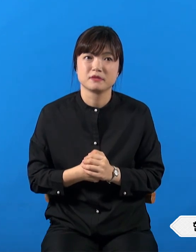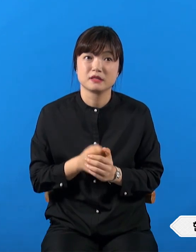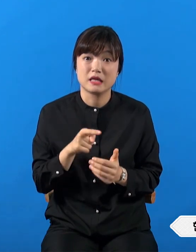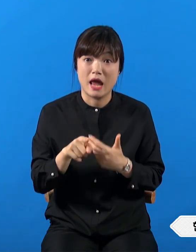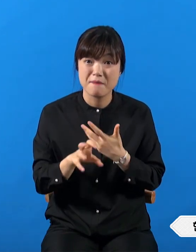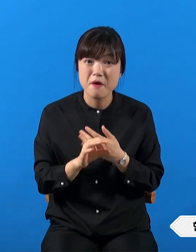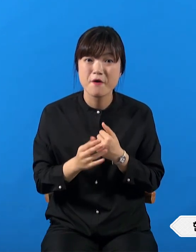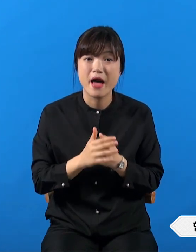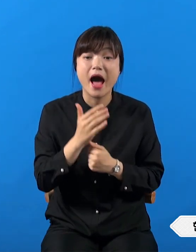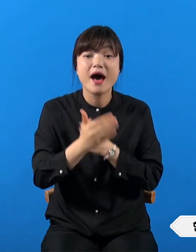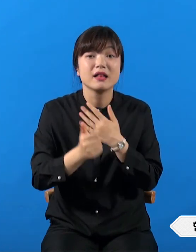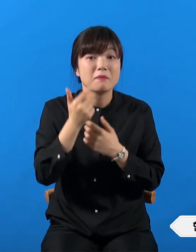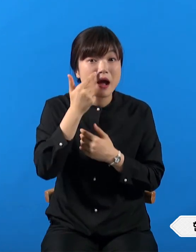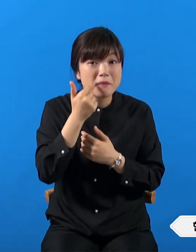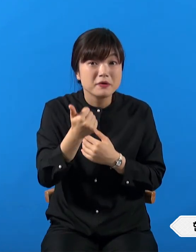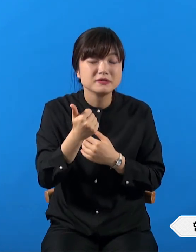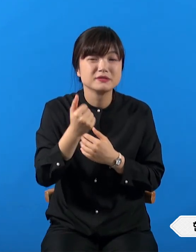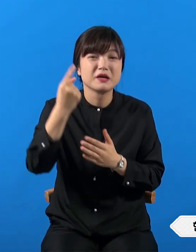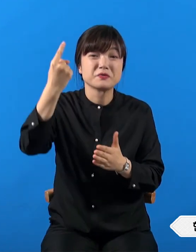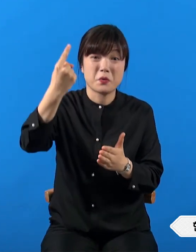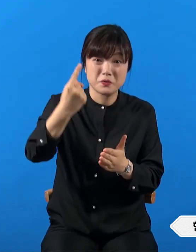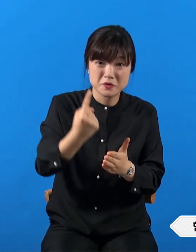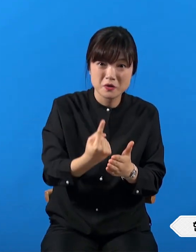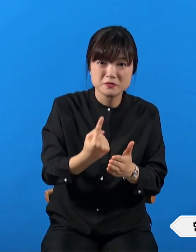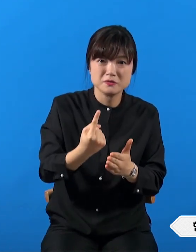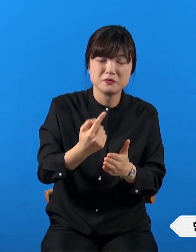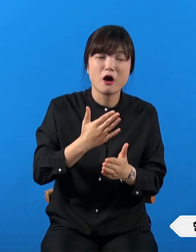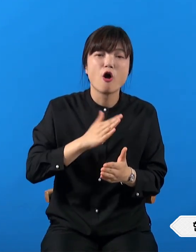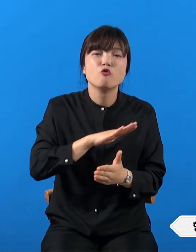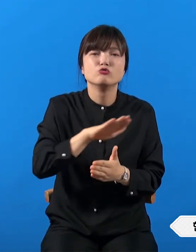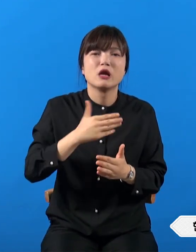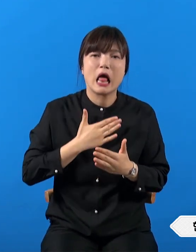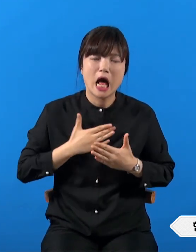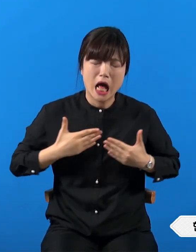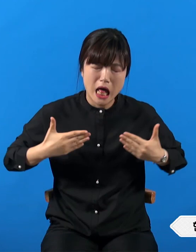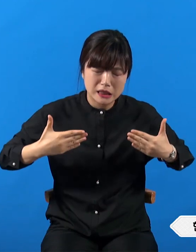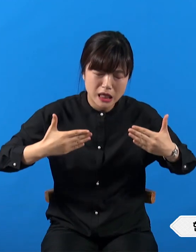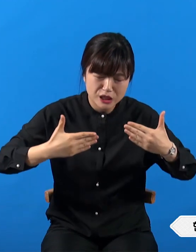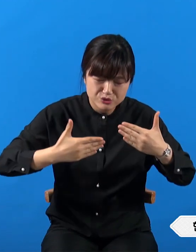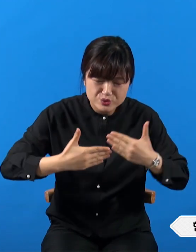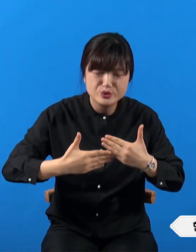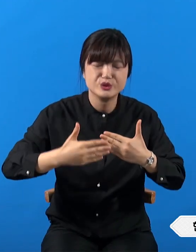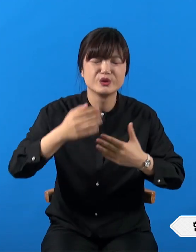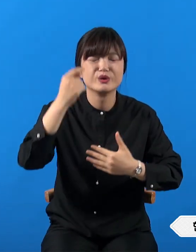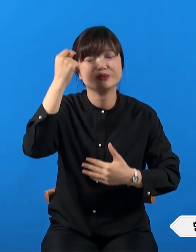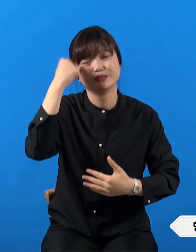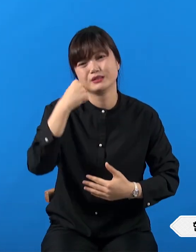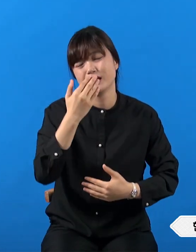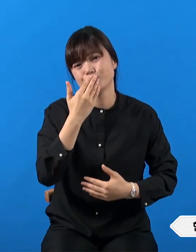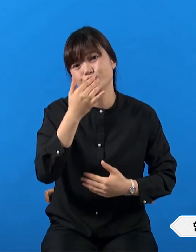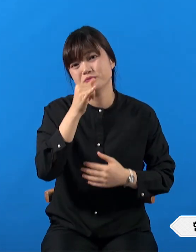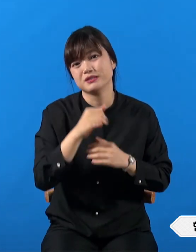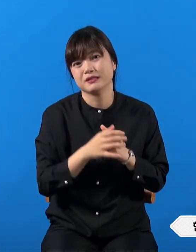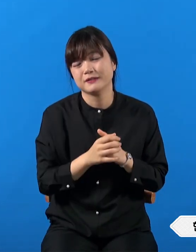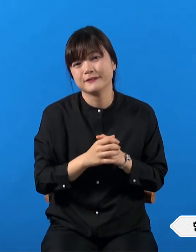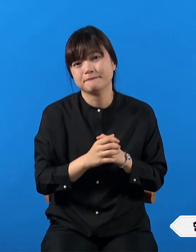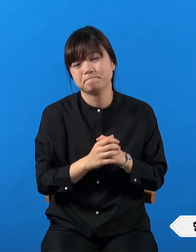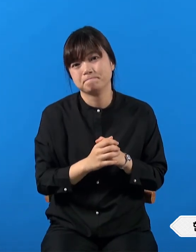그러다 보면 하나님 아버지 오셔서 나를 안아주시는 것을 여러분 느끼시게 될